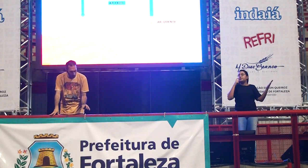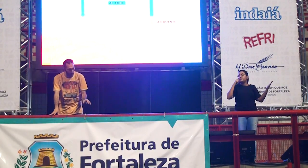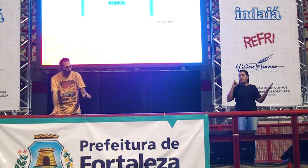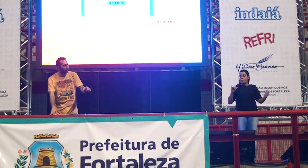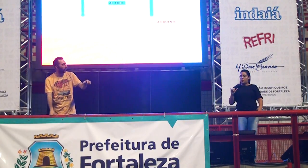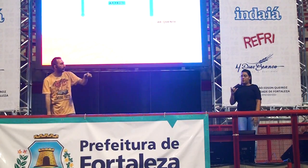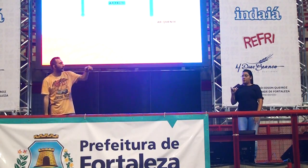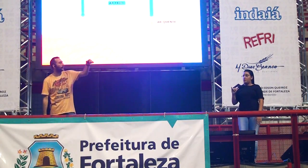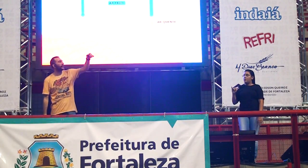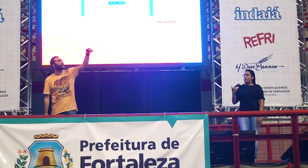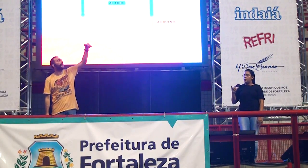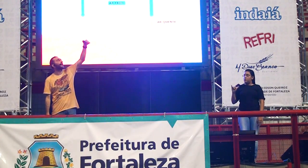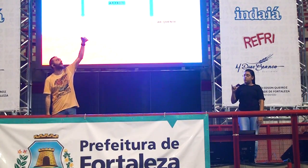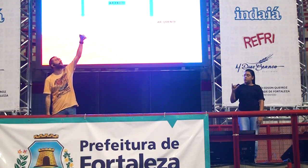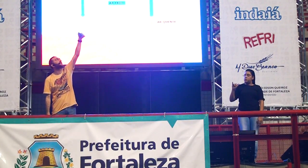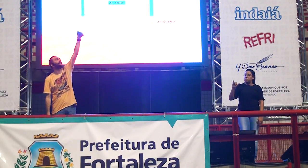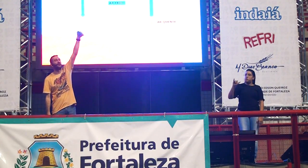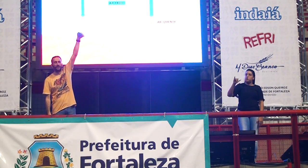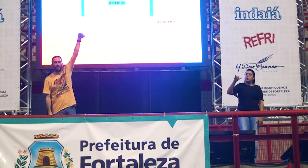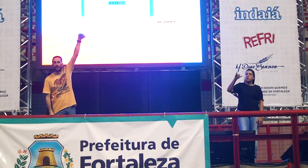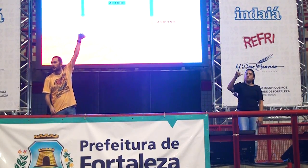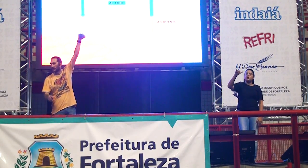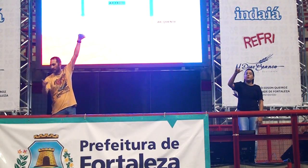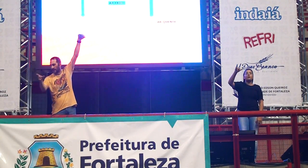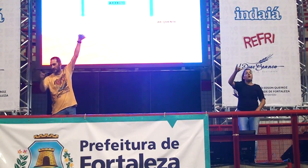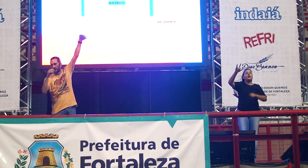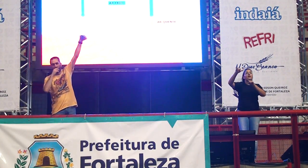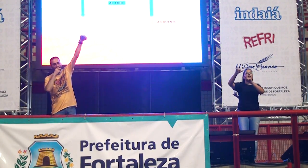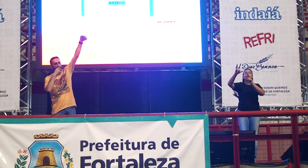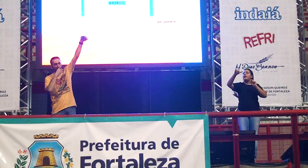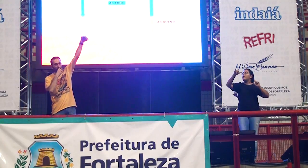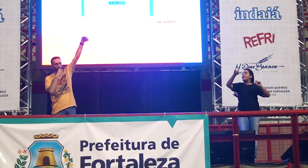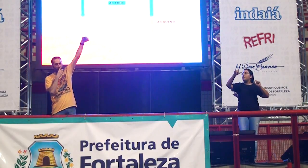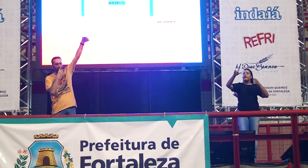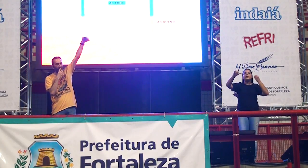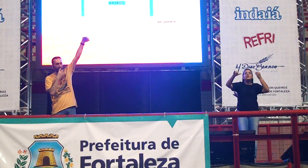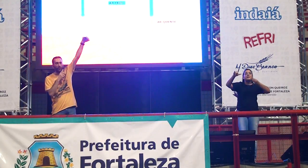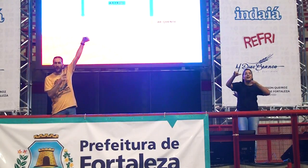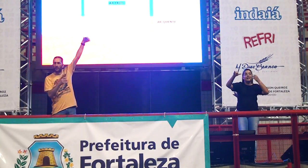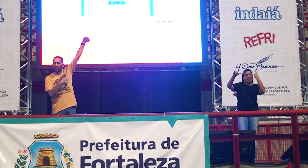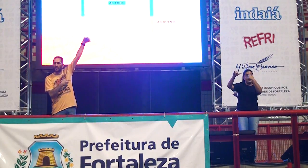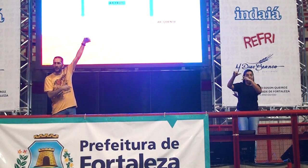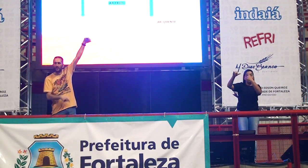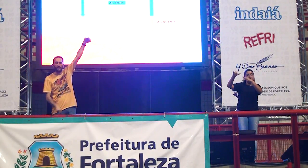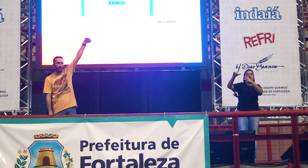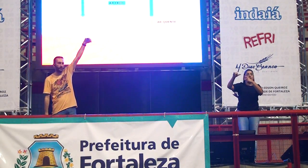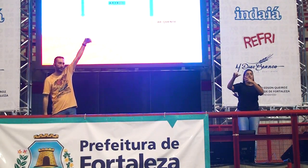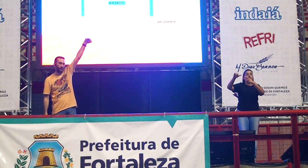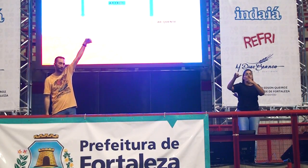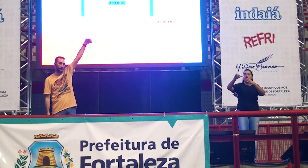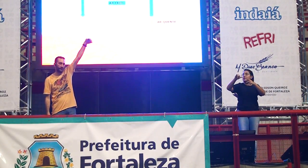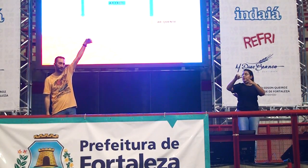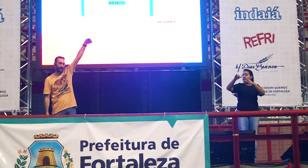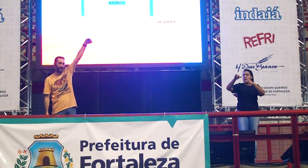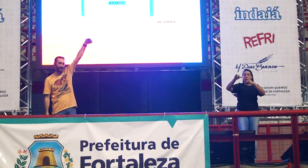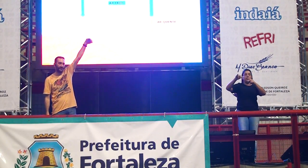avião decolou. Quando ele estiver lá em cima, você faz essa experiência. Tu quebra a janela do avião.